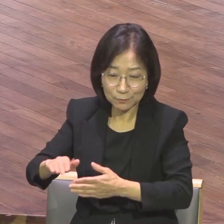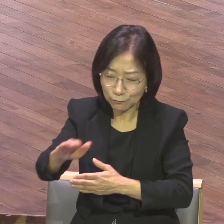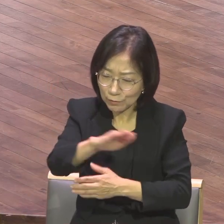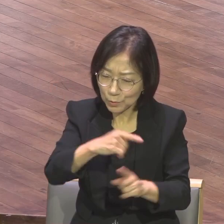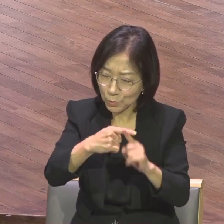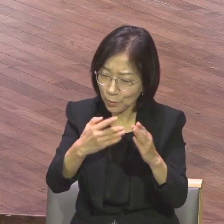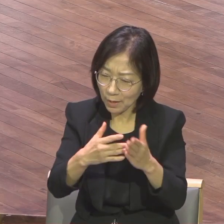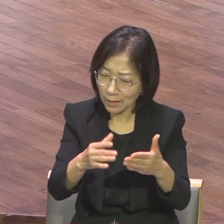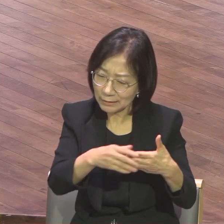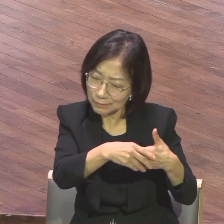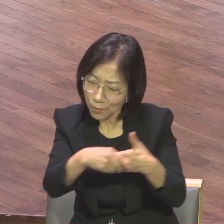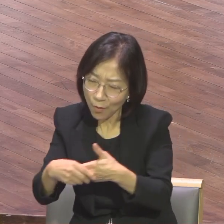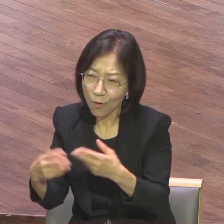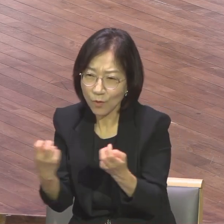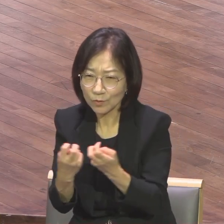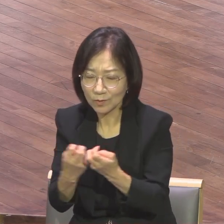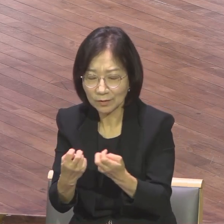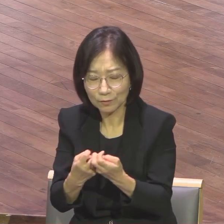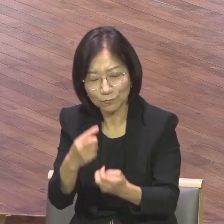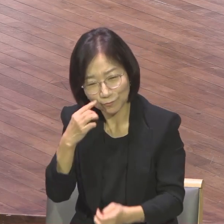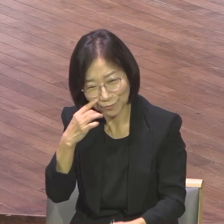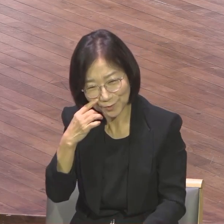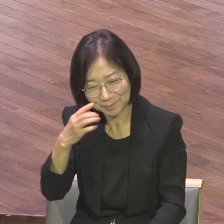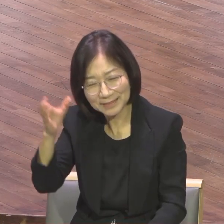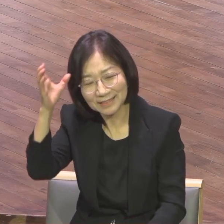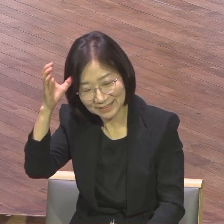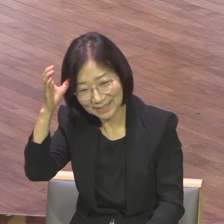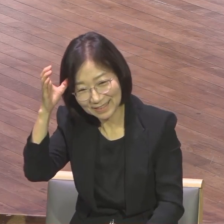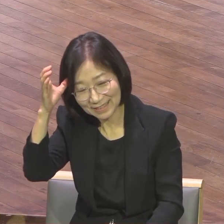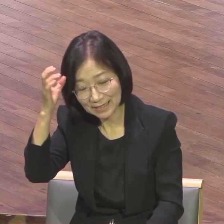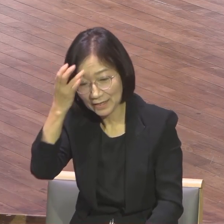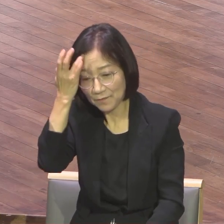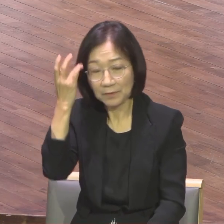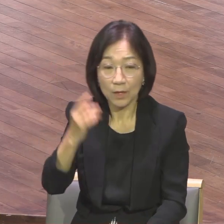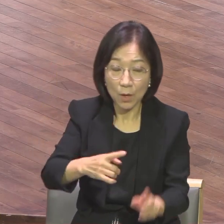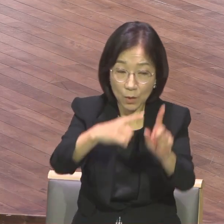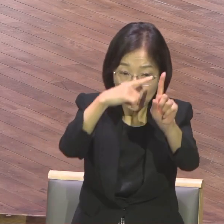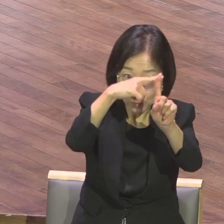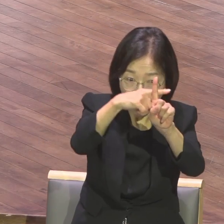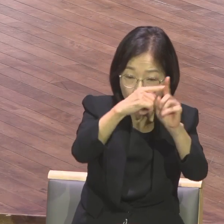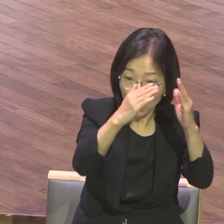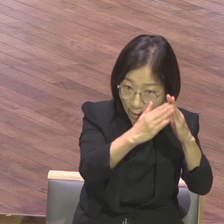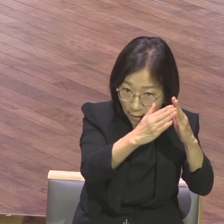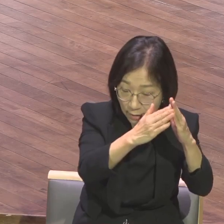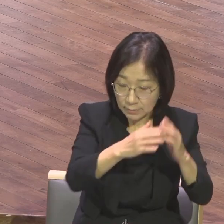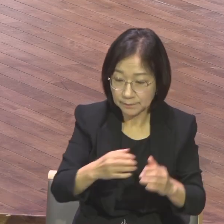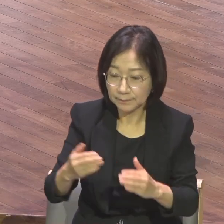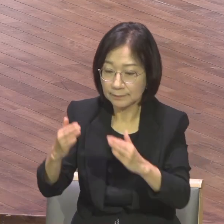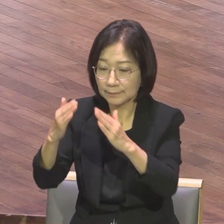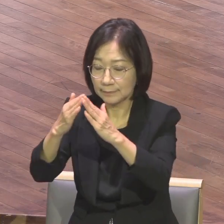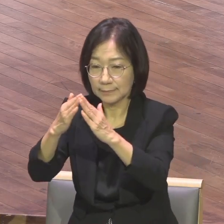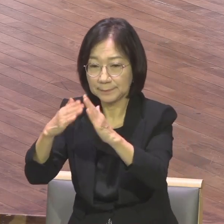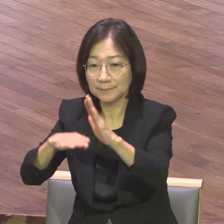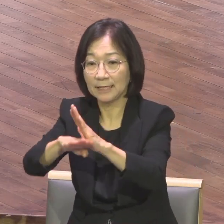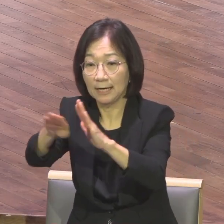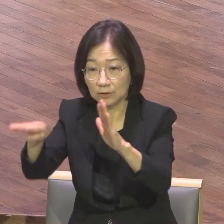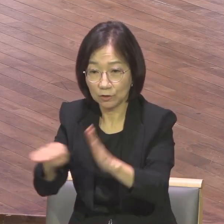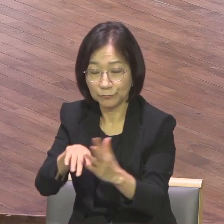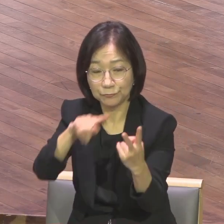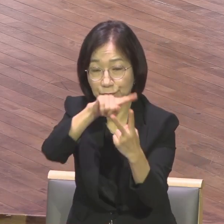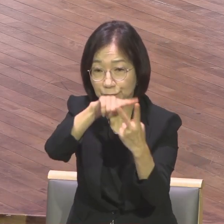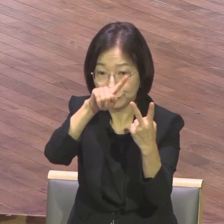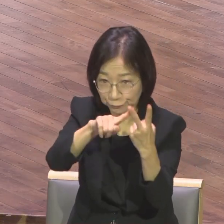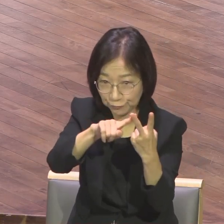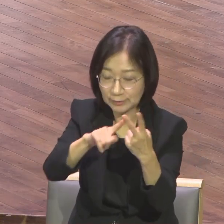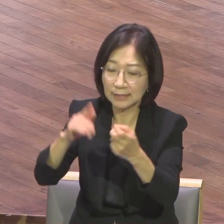교회는요 하나님이 직접 세운 기관이에요. 하나님이 세우신 이 교회의 주인이 누구냐?